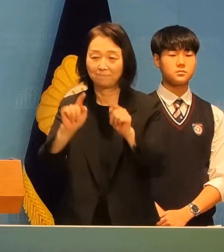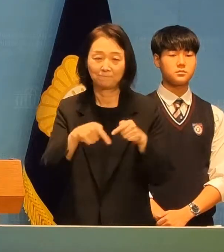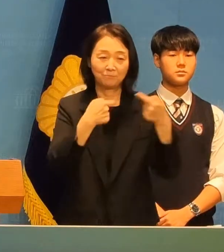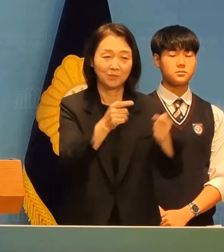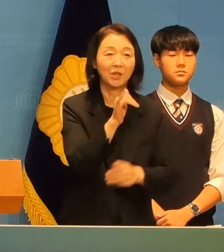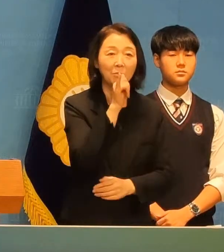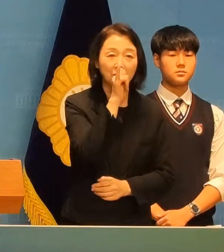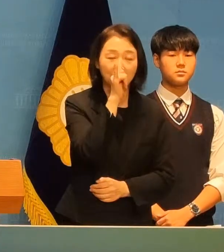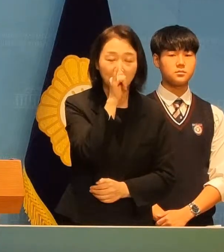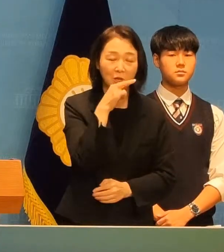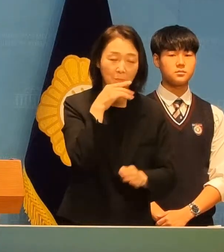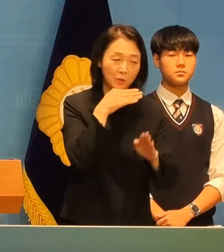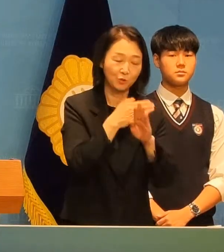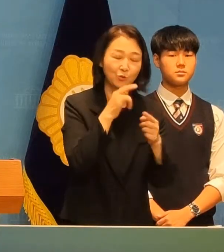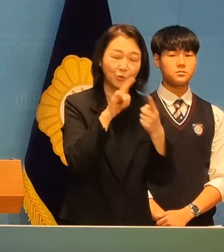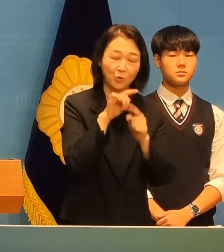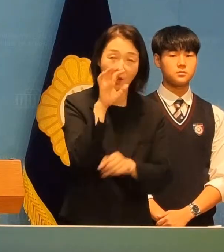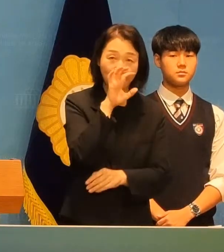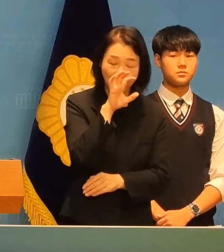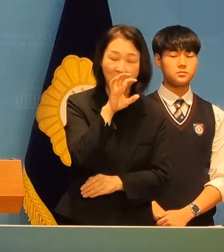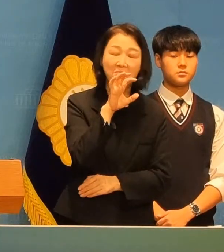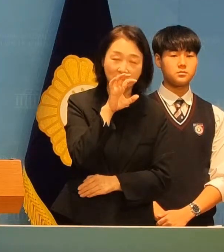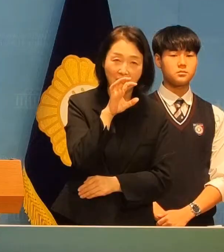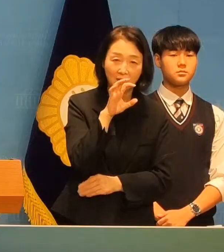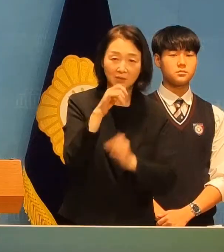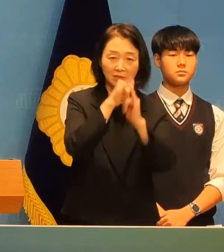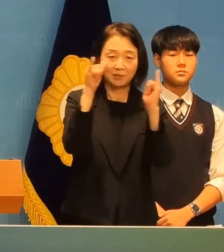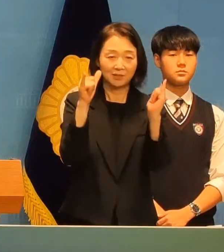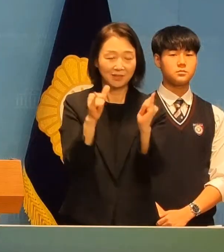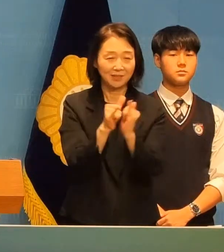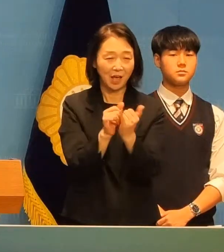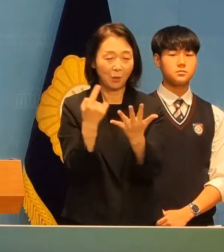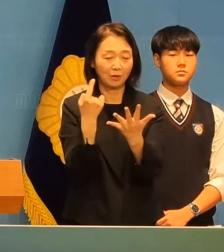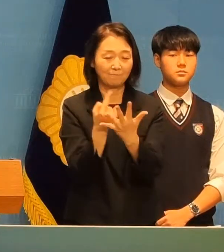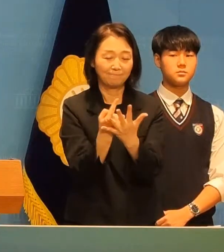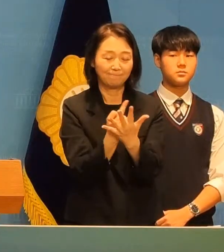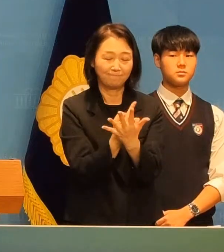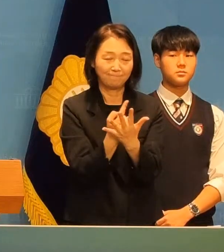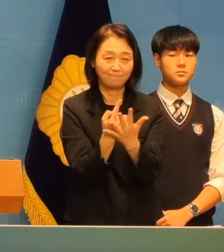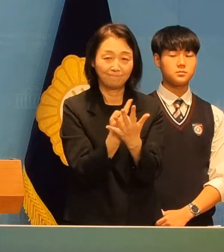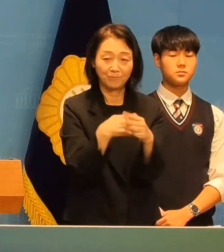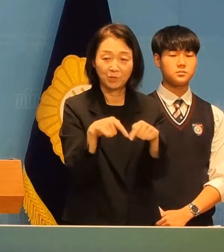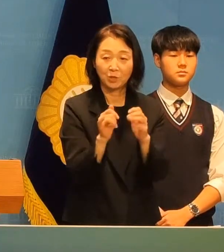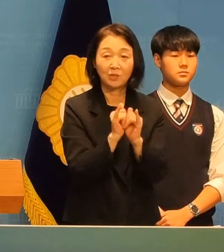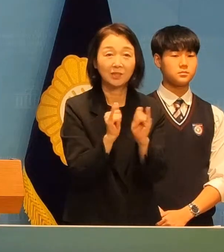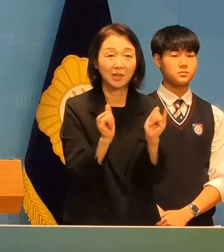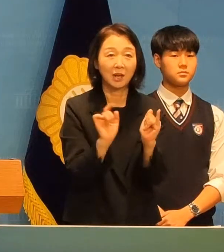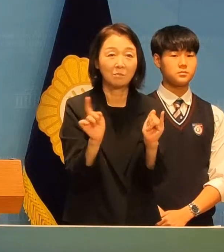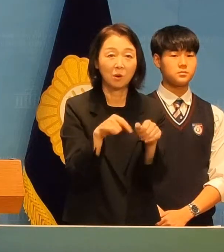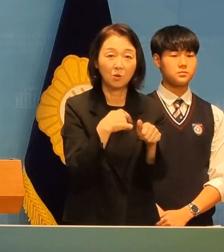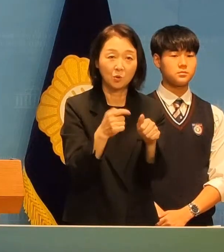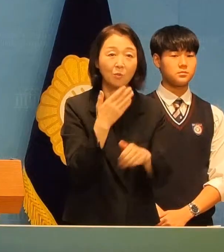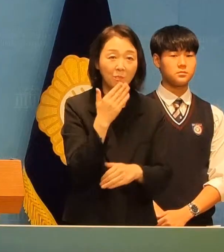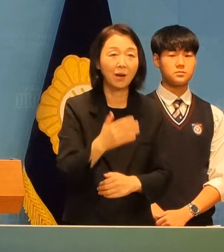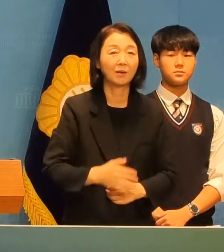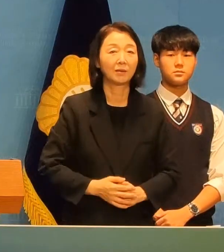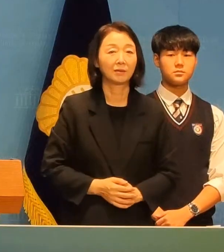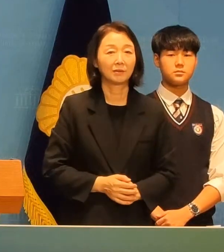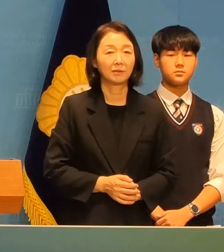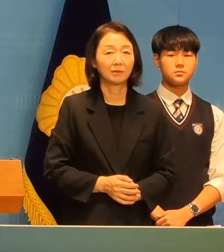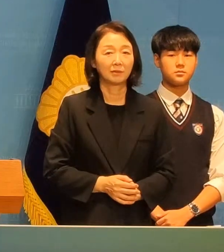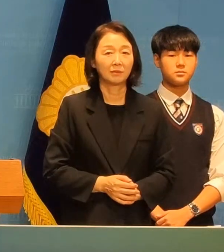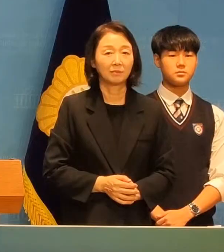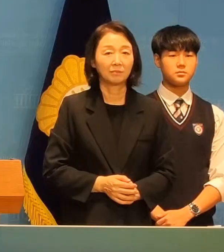민주주의 훈련 그리고 사회 주요 구성원으로서의 훈련된 정치행위들이 교육됩니다. 그것을